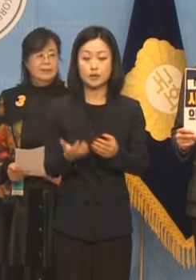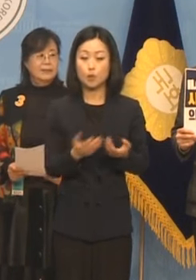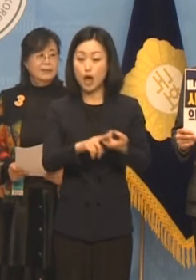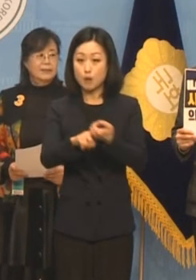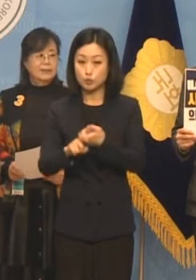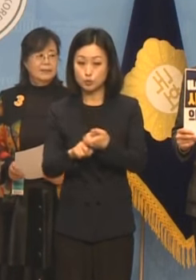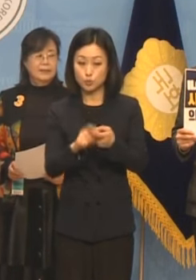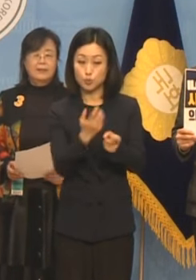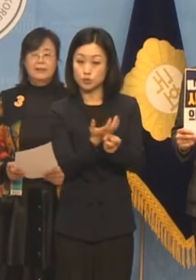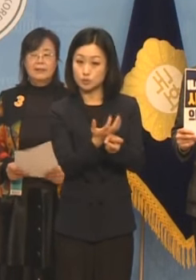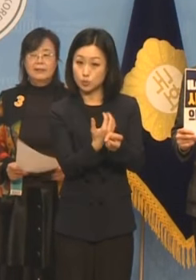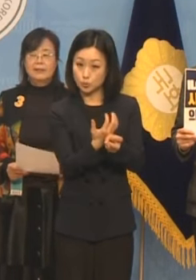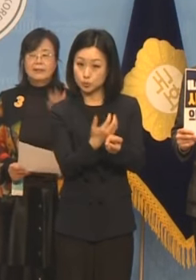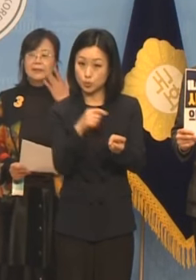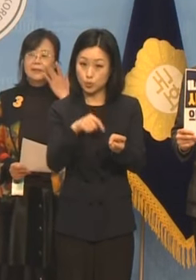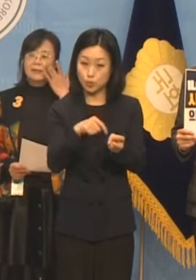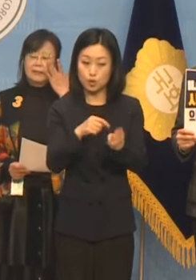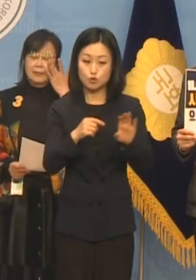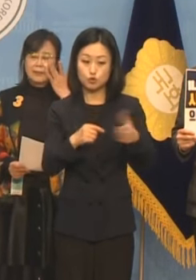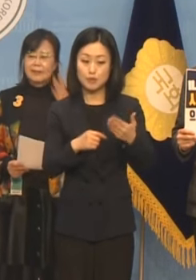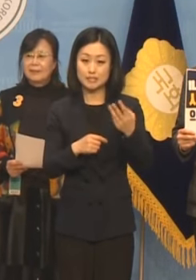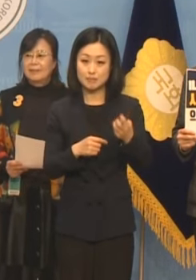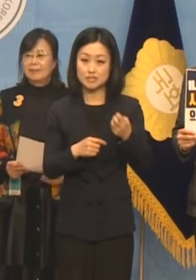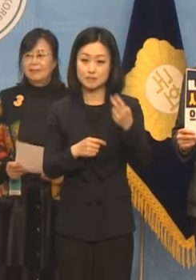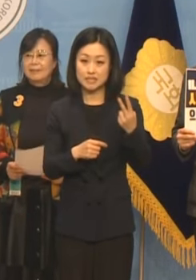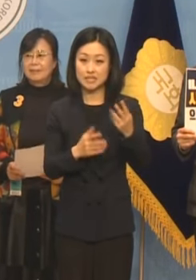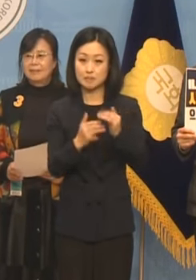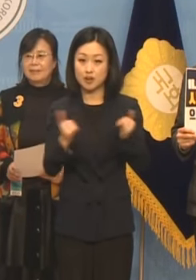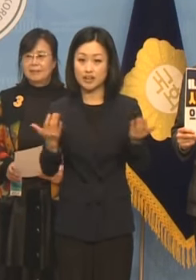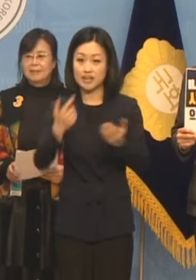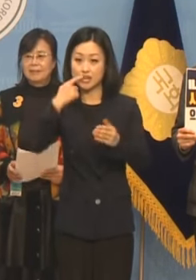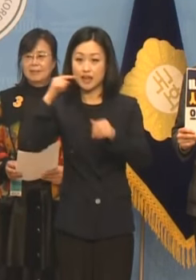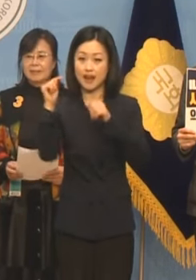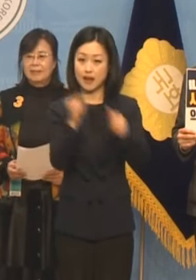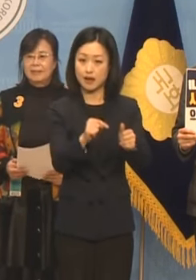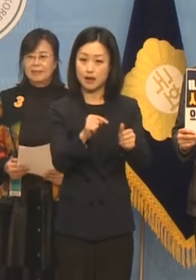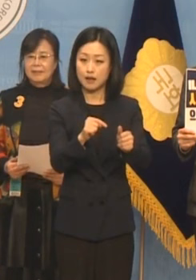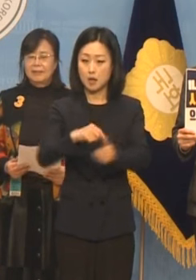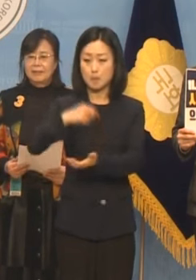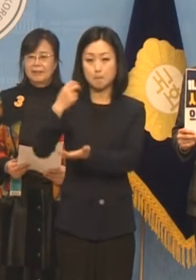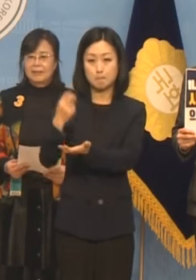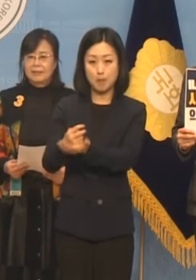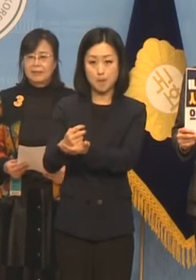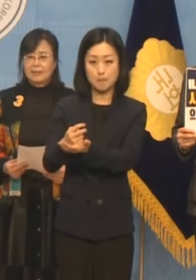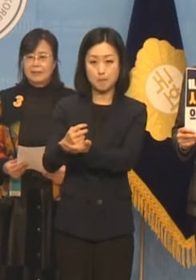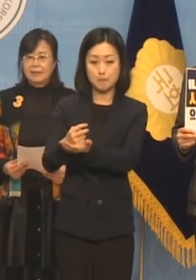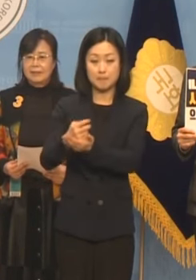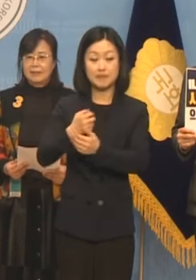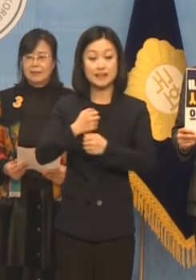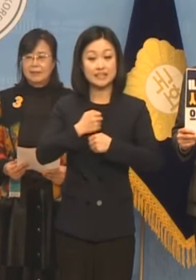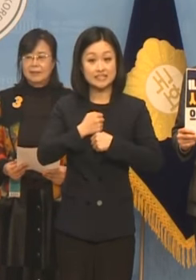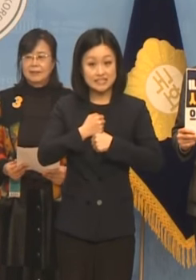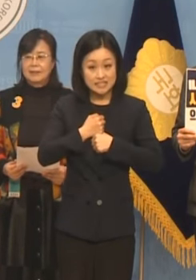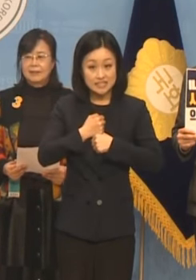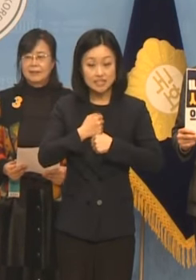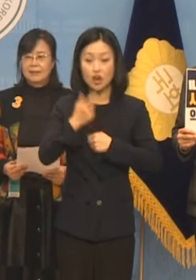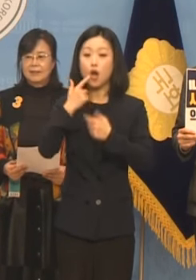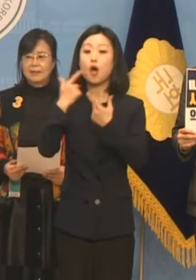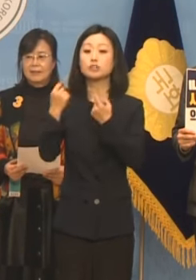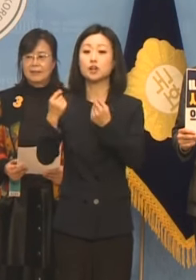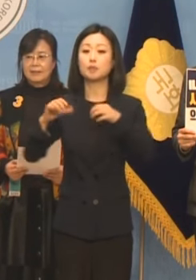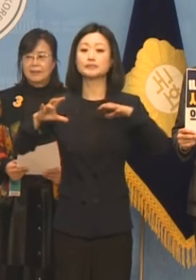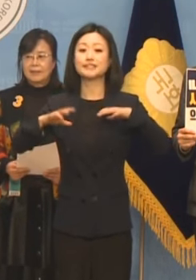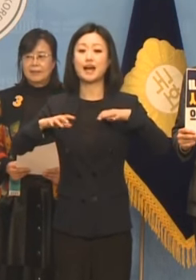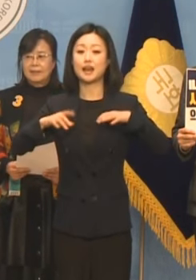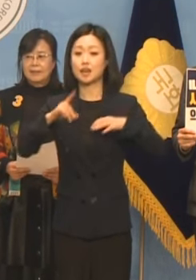조합원 932명에 대한 업무 개시 명령을 법과 원칙을 지킨 치적처럼